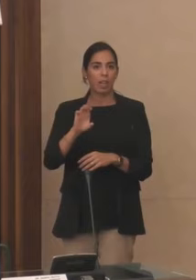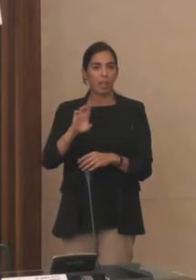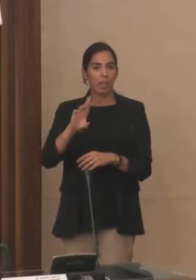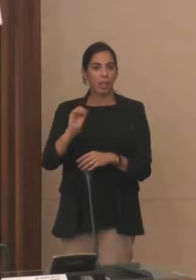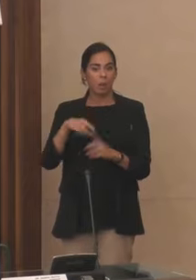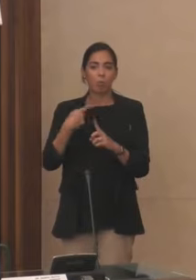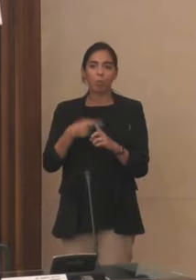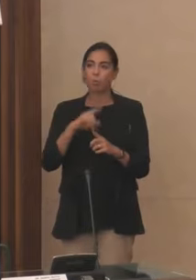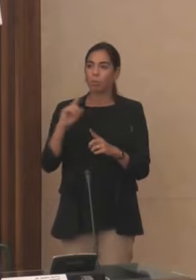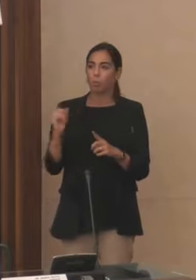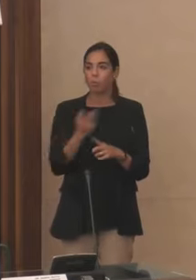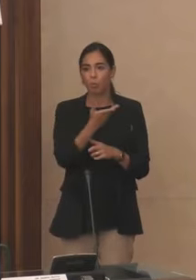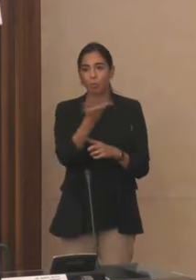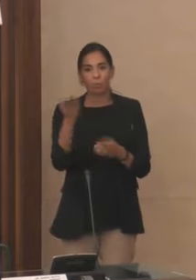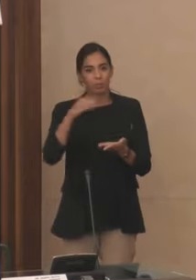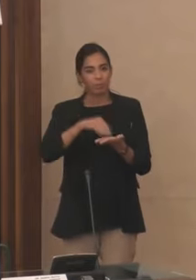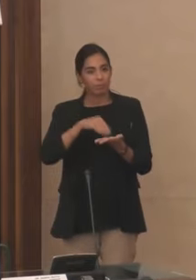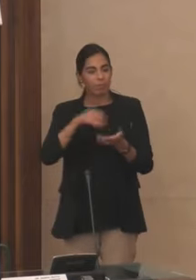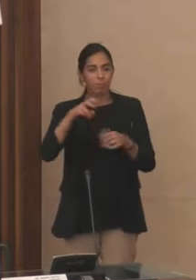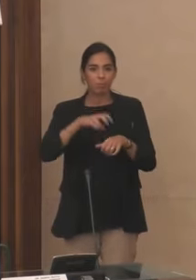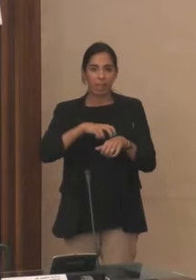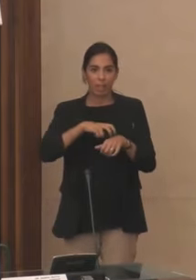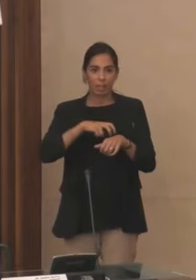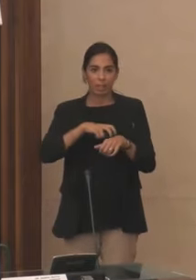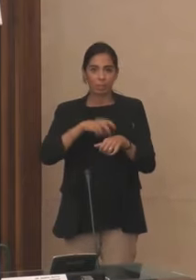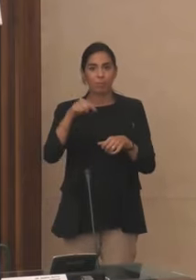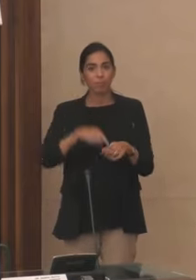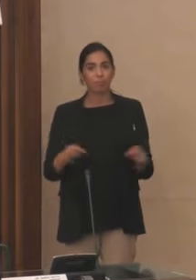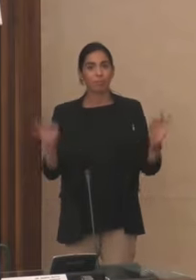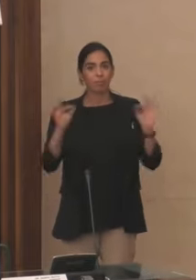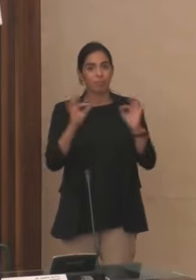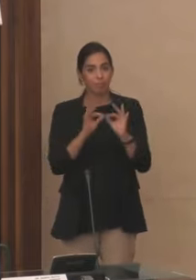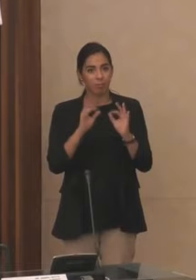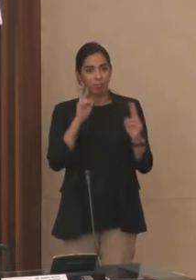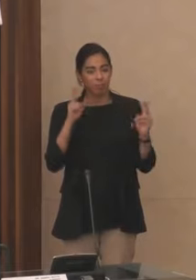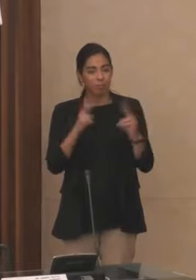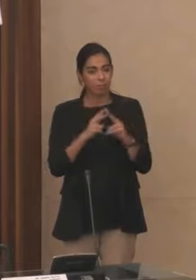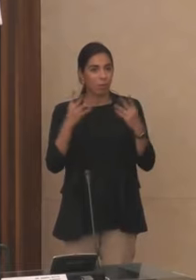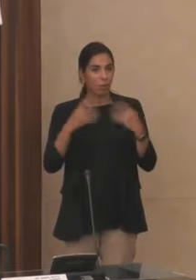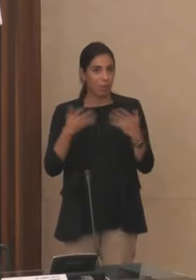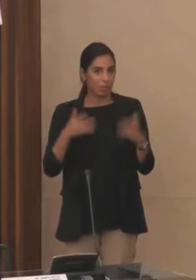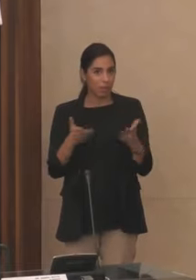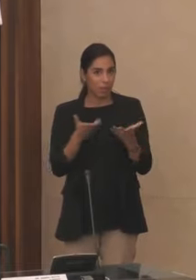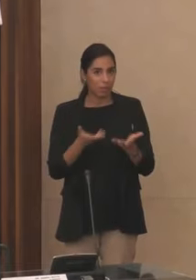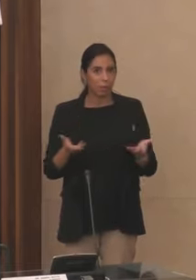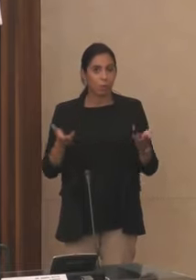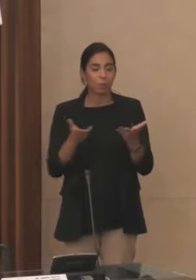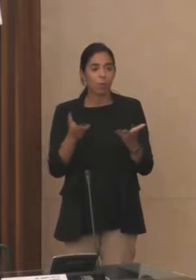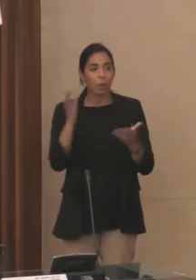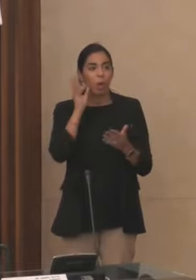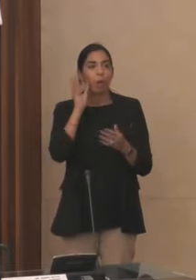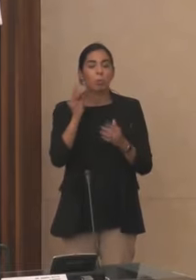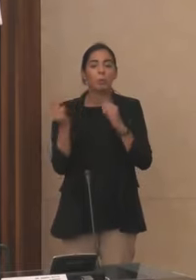voi medici per questo summit che è stato organizzato e per parlare